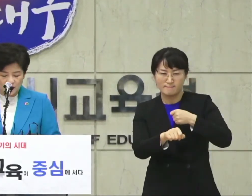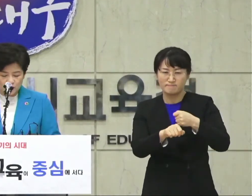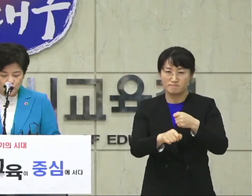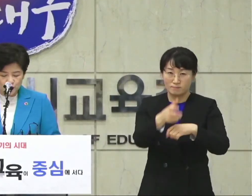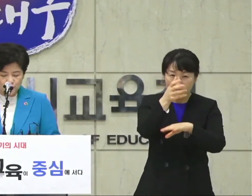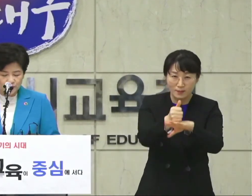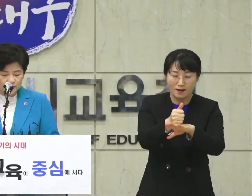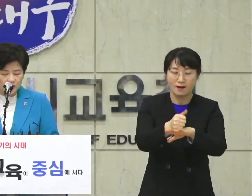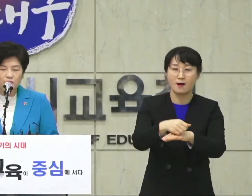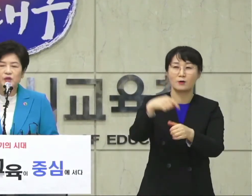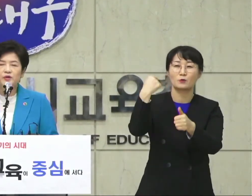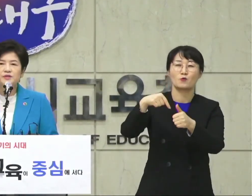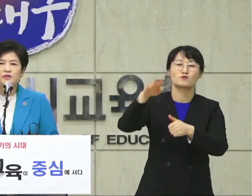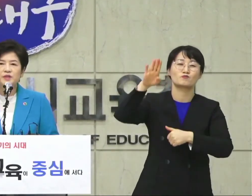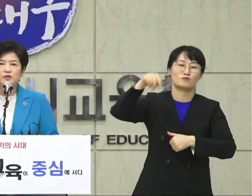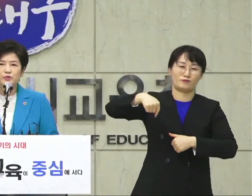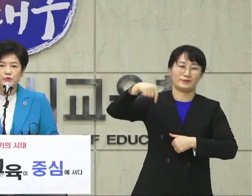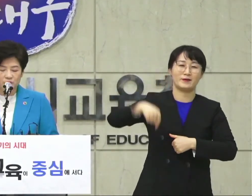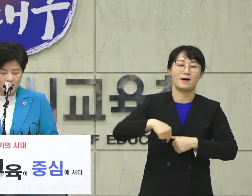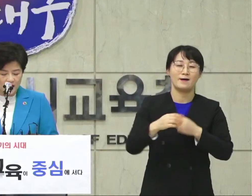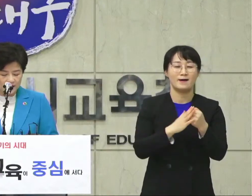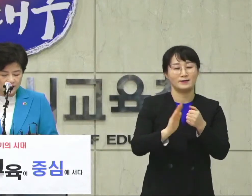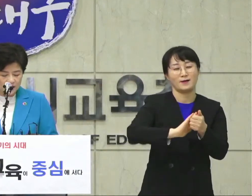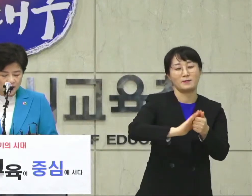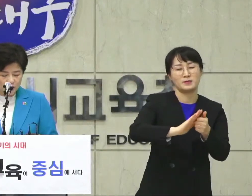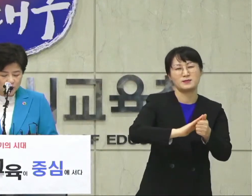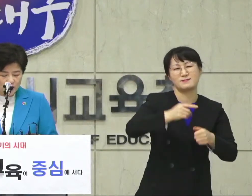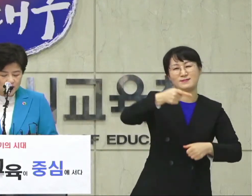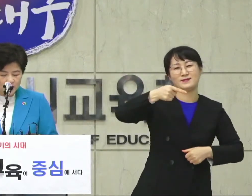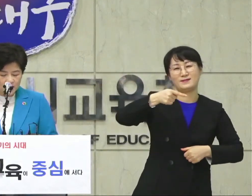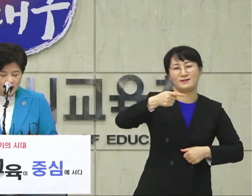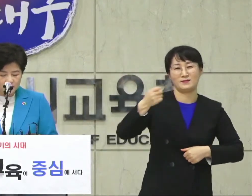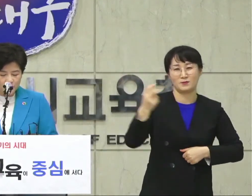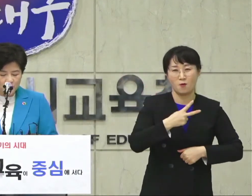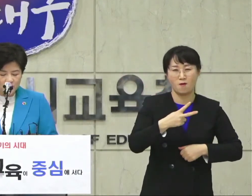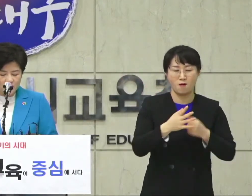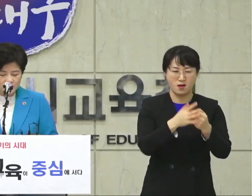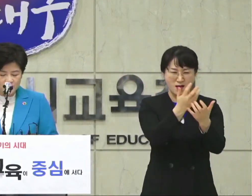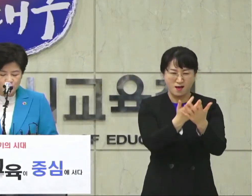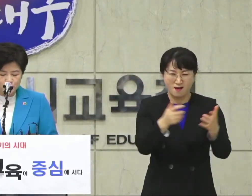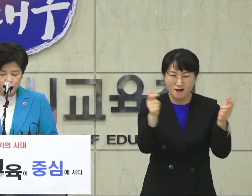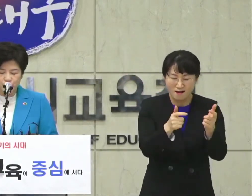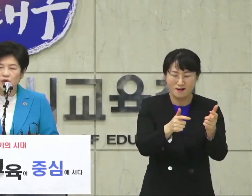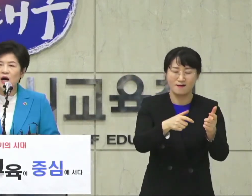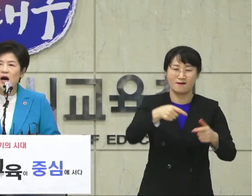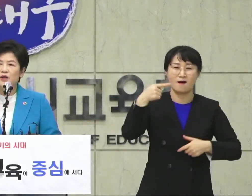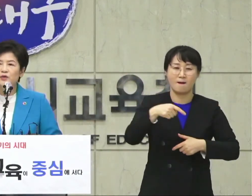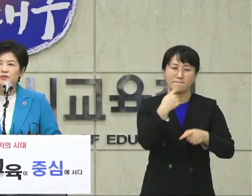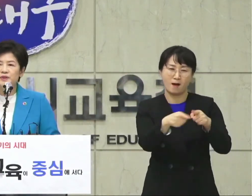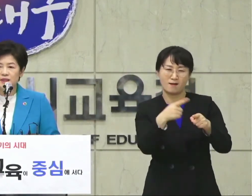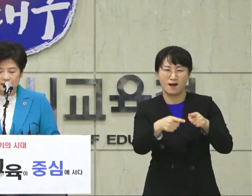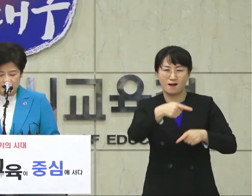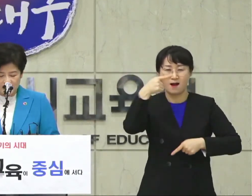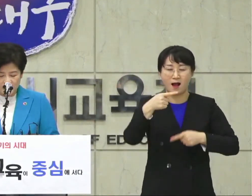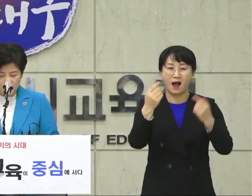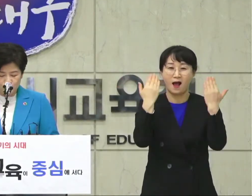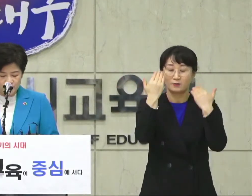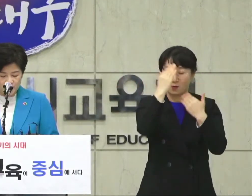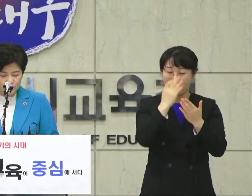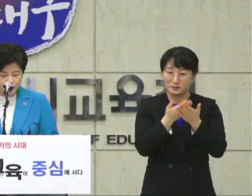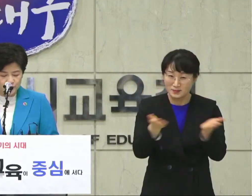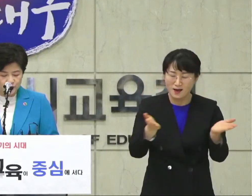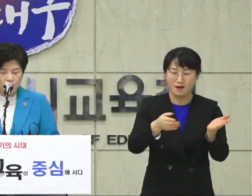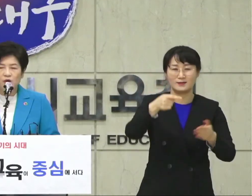결과 교육부로부터 민원서비스 우수기관, 기록관리기관 평가 최우수, 학교급식